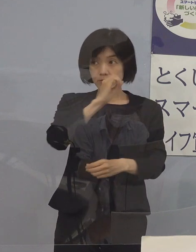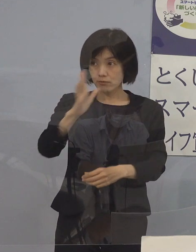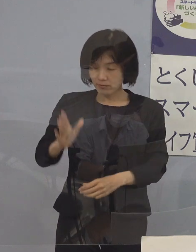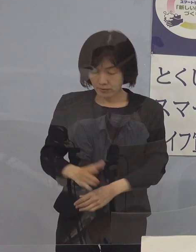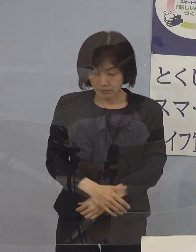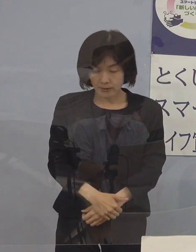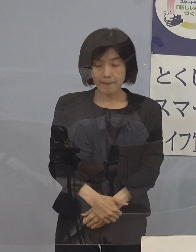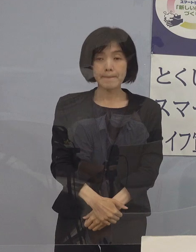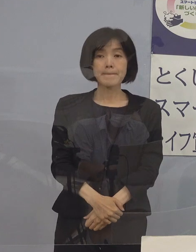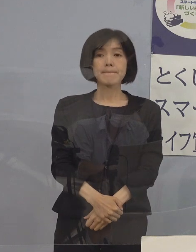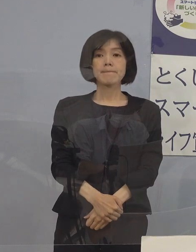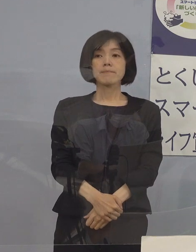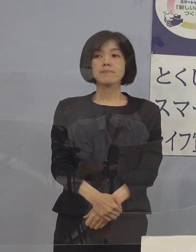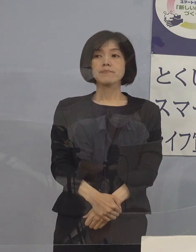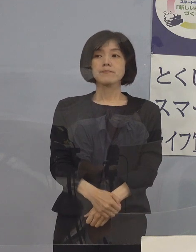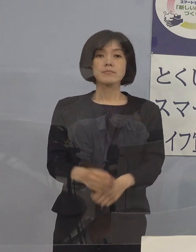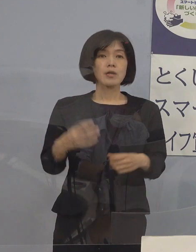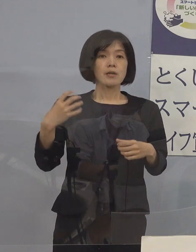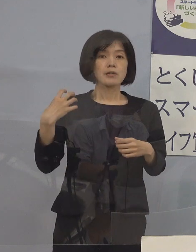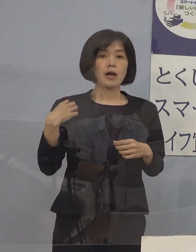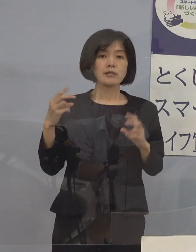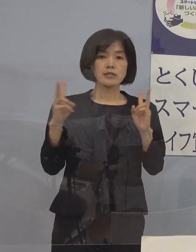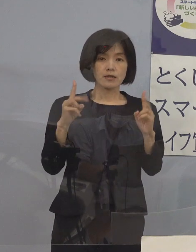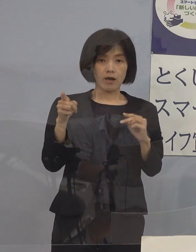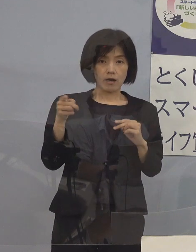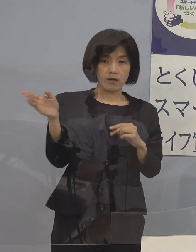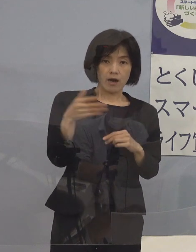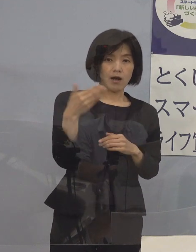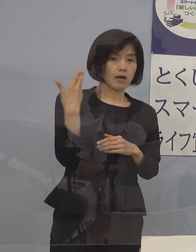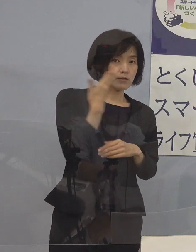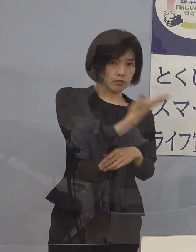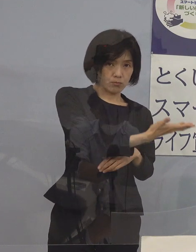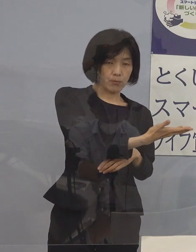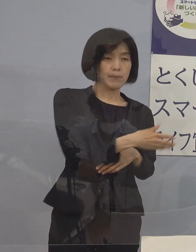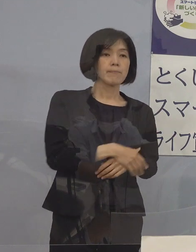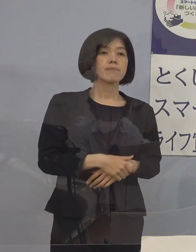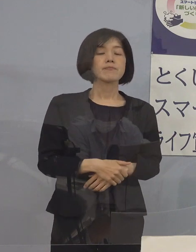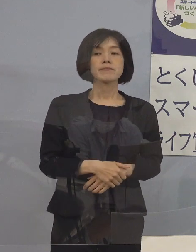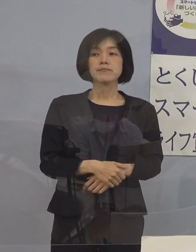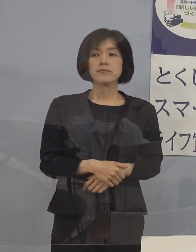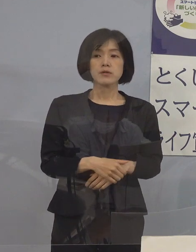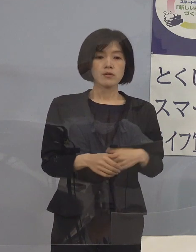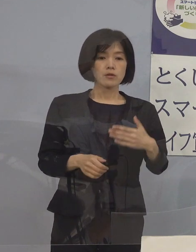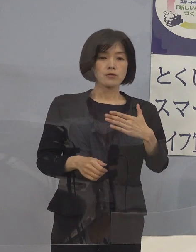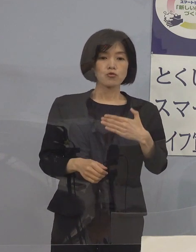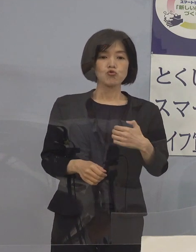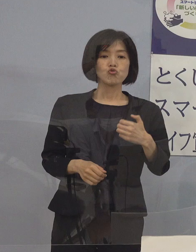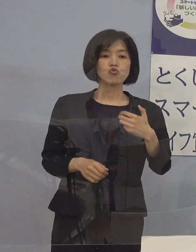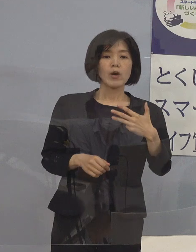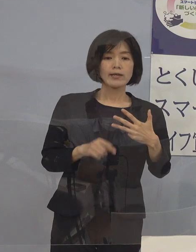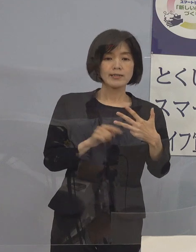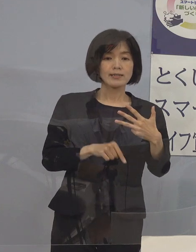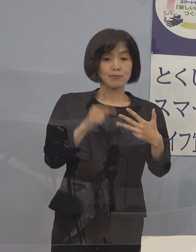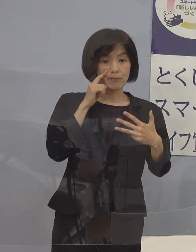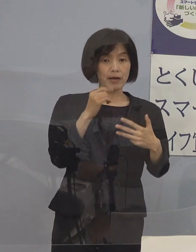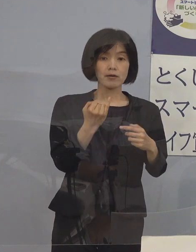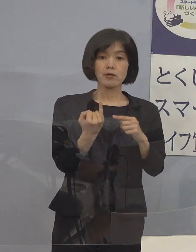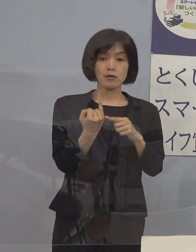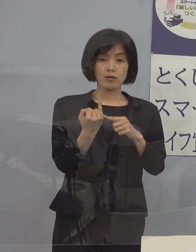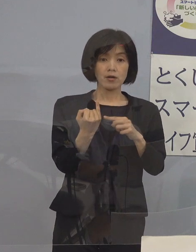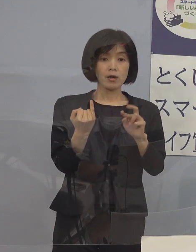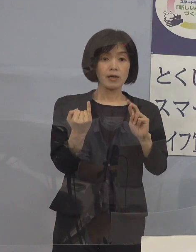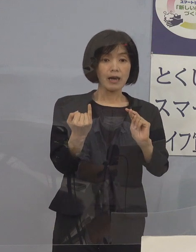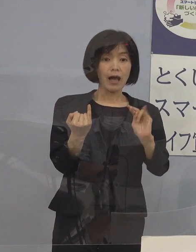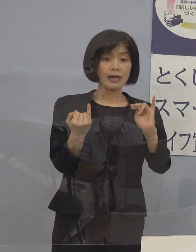お願いをいたします。 それでは幹事社の方から、質問させてもらいます。 はい、どうぞ。 98例目の女性の方、ライ